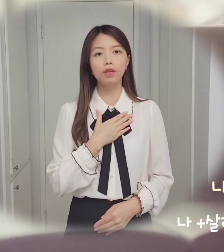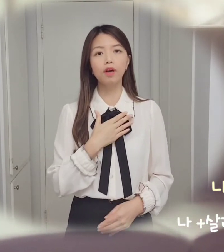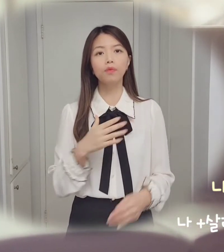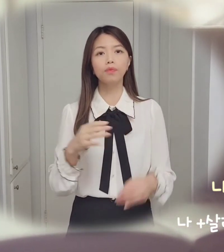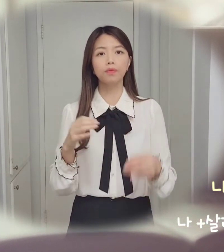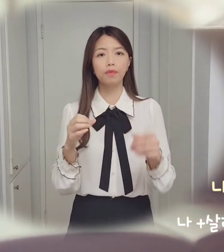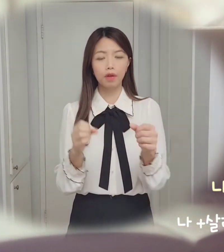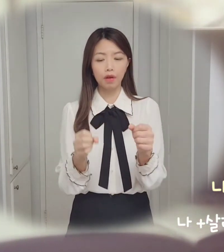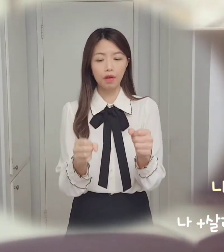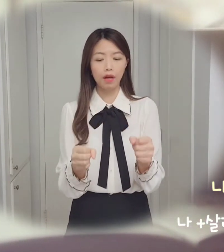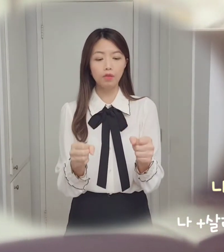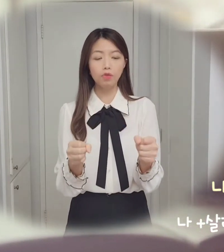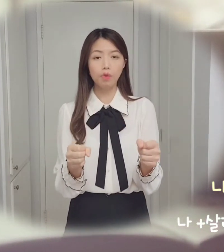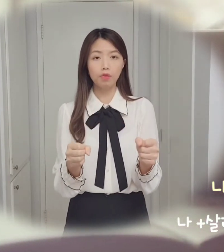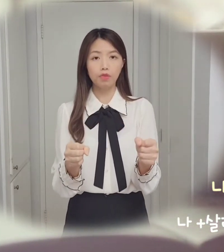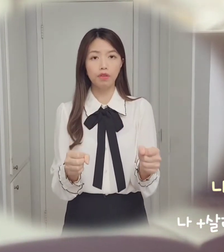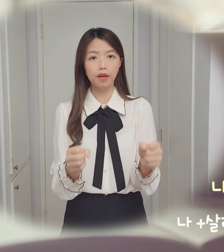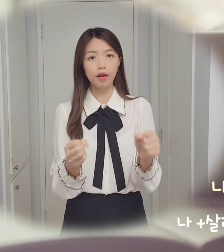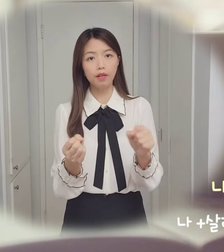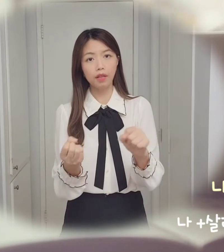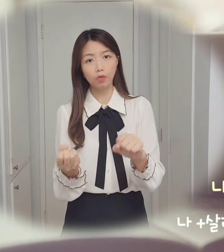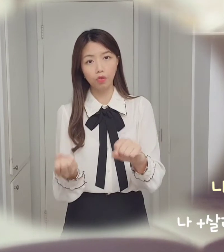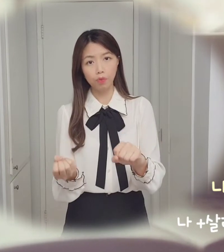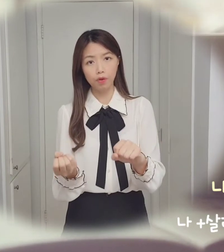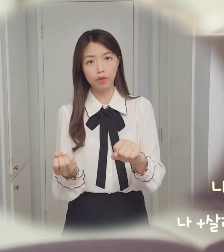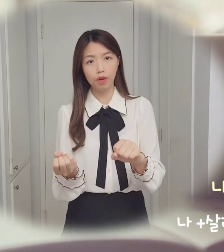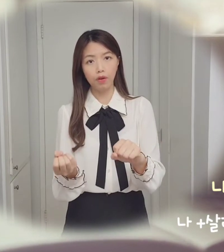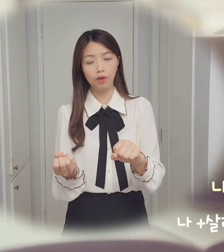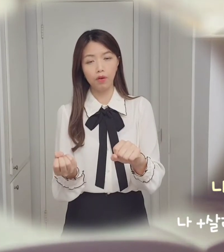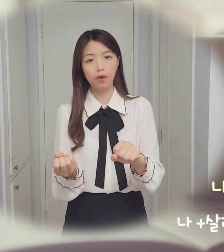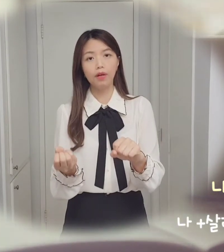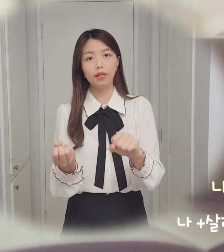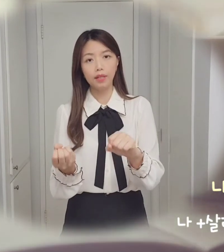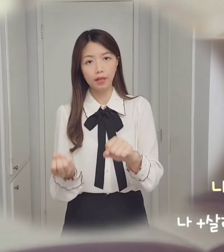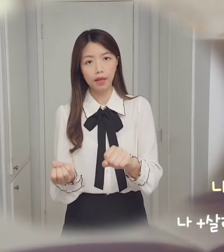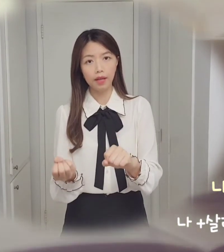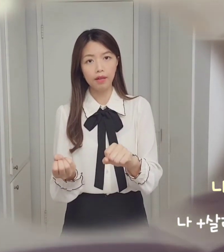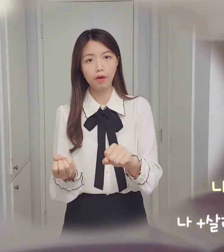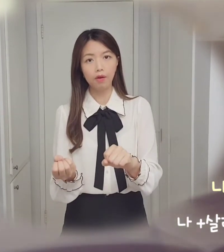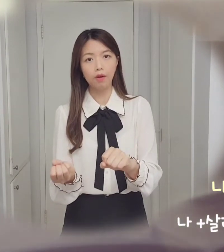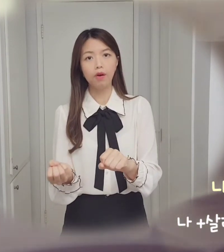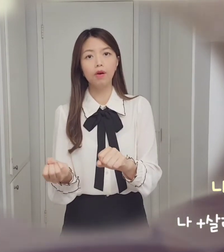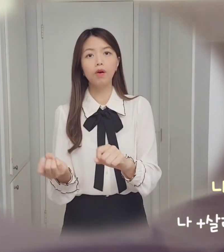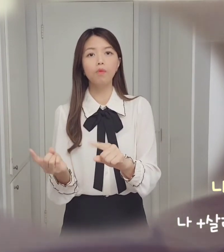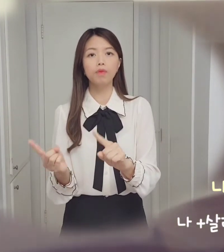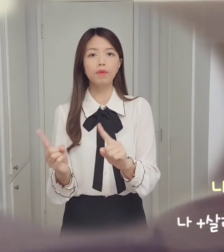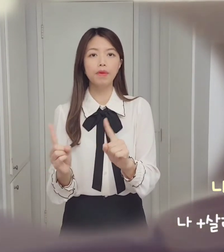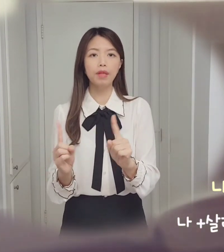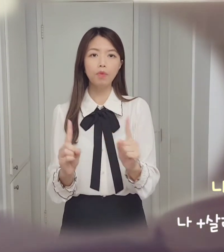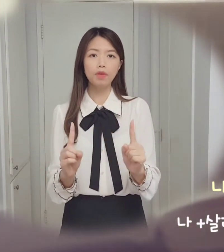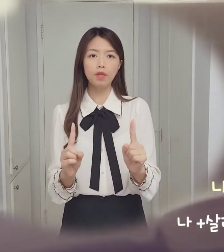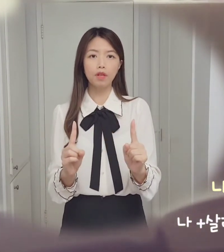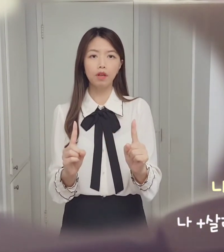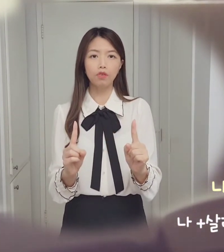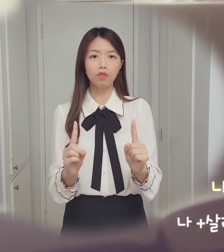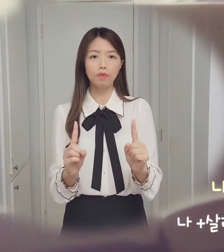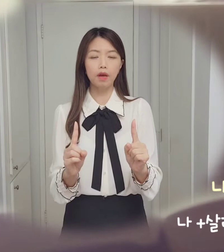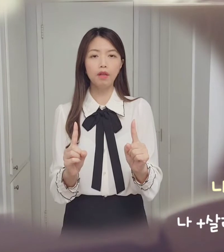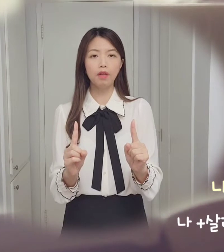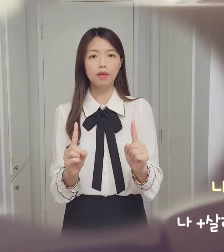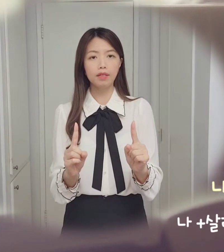뜻의 수어는요, 양손 주먹을 쥐었다가 그대로 눕혀주세요. 이 상태에서 검지만